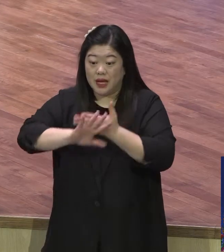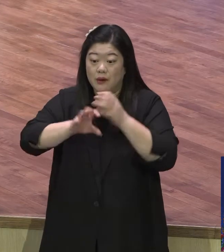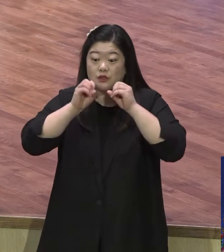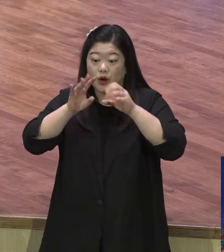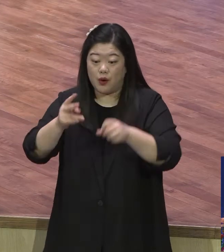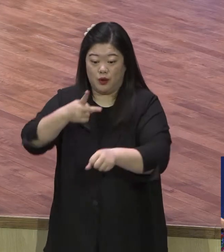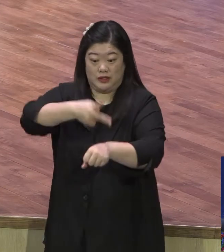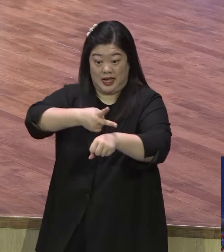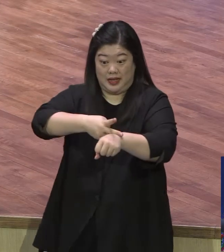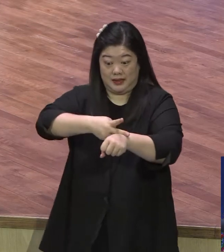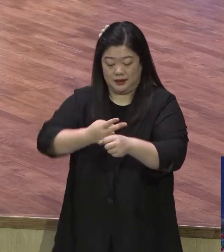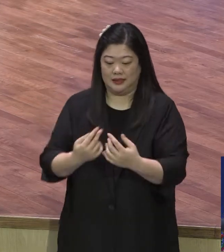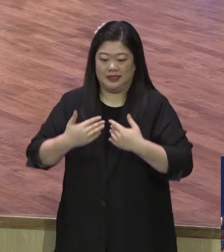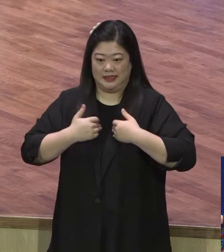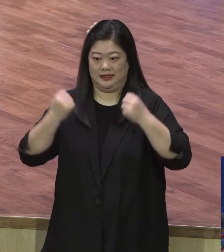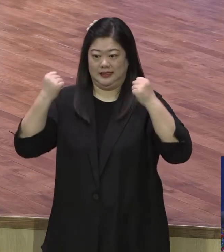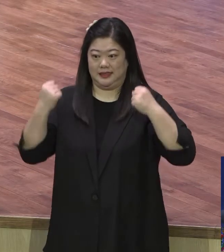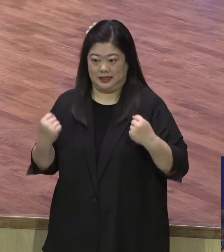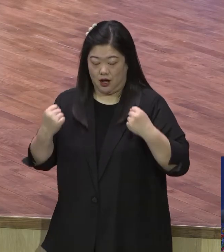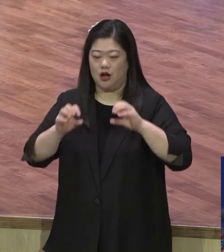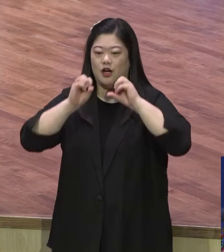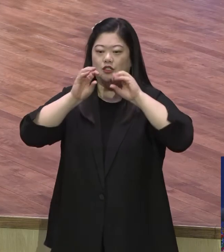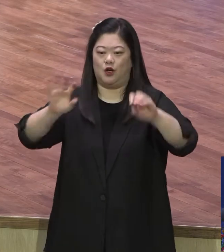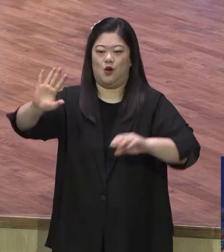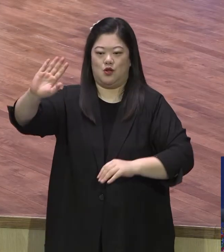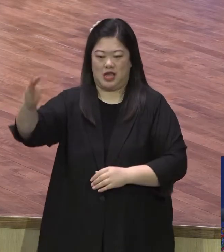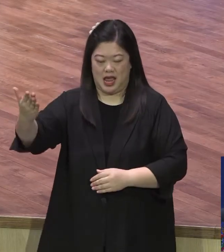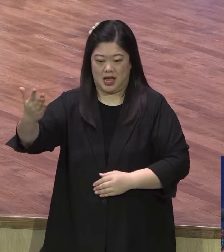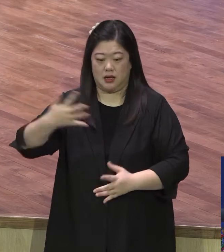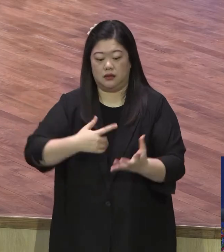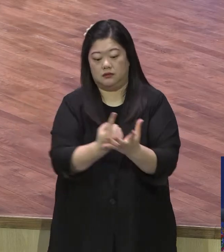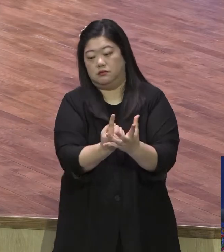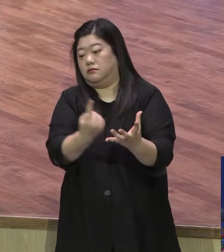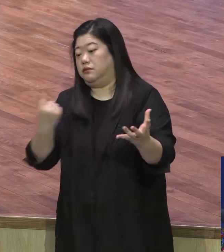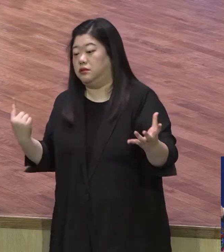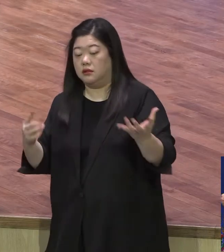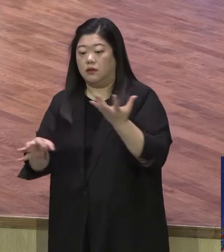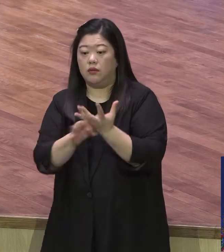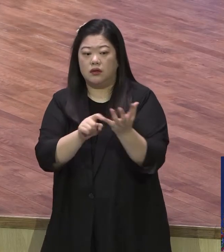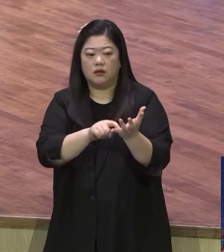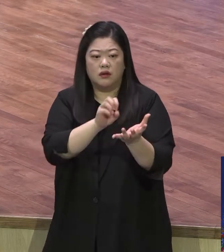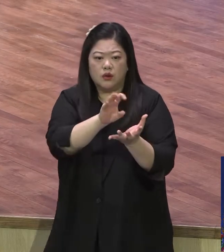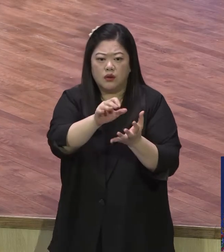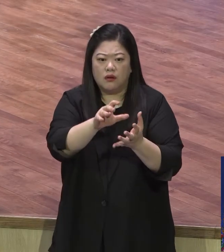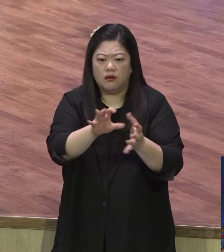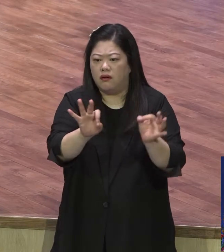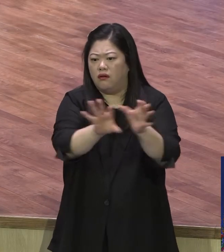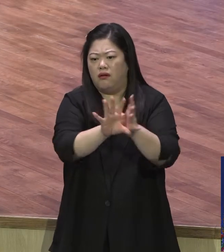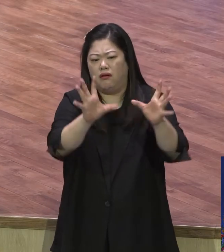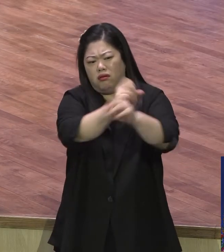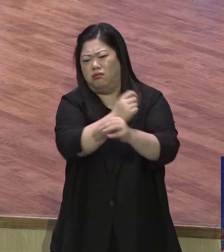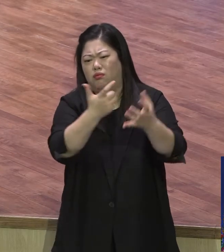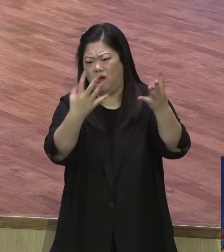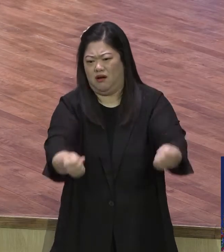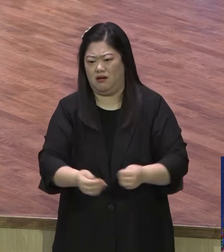성교 역사에요 내가 종신 81의 동기 중에서 1등 들어가 1등 나온